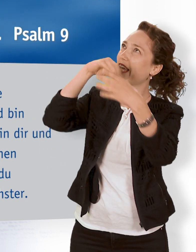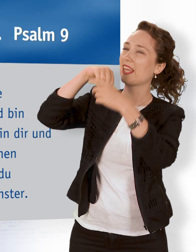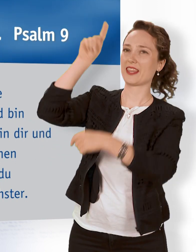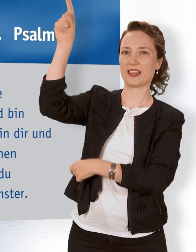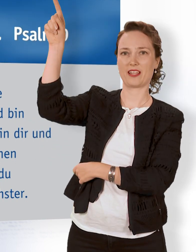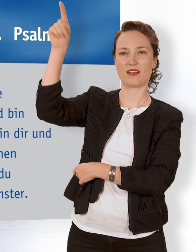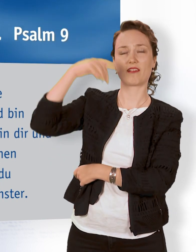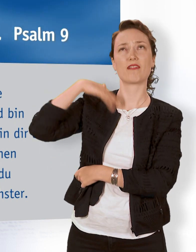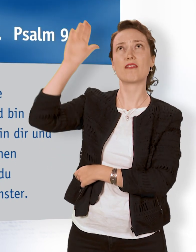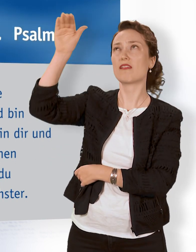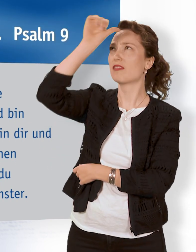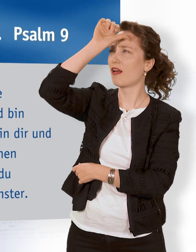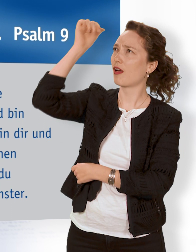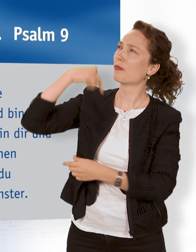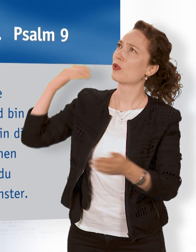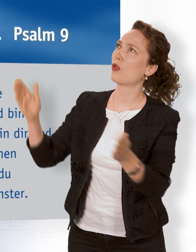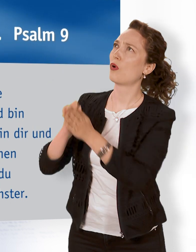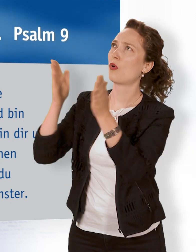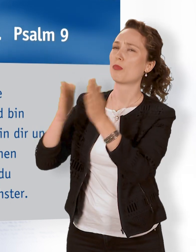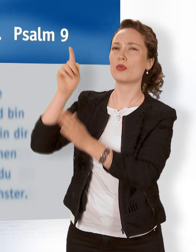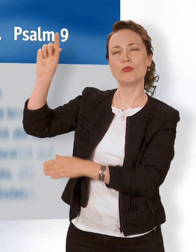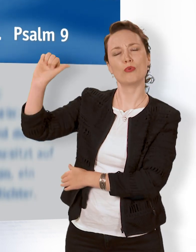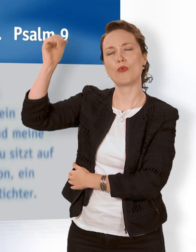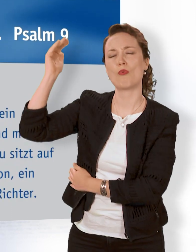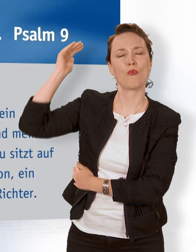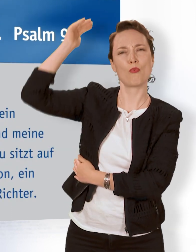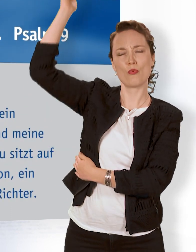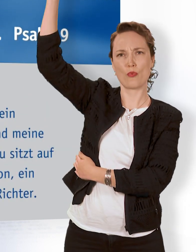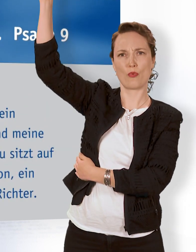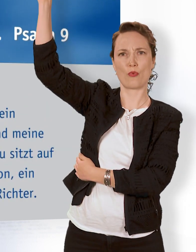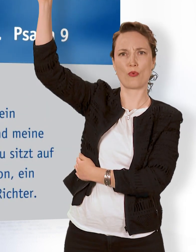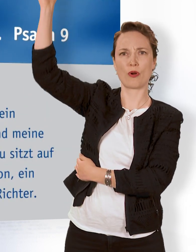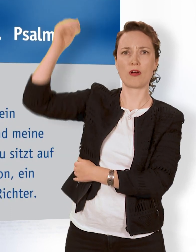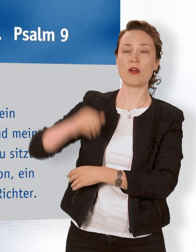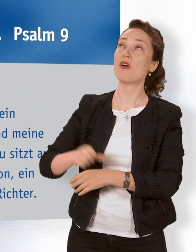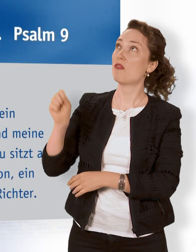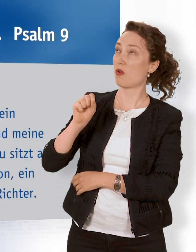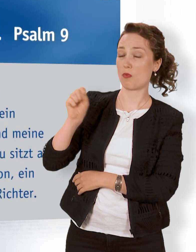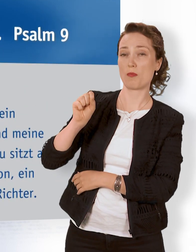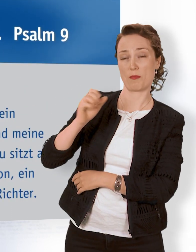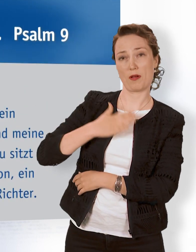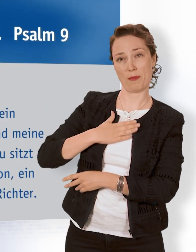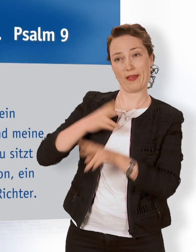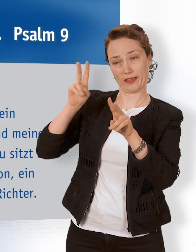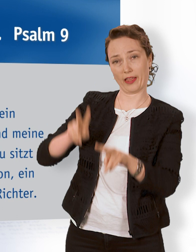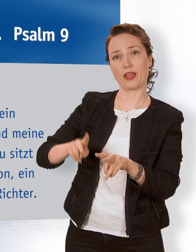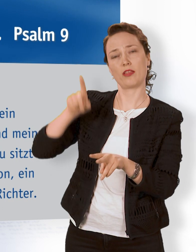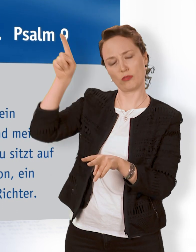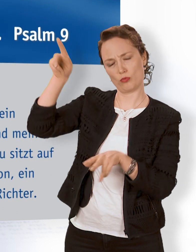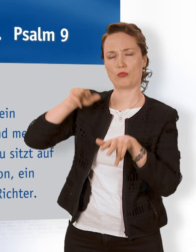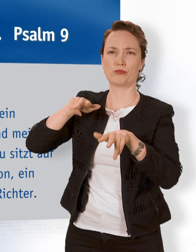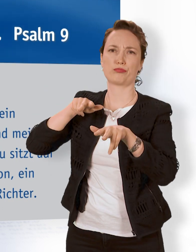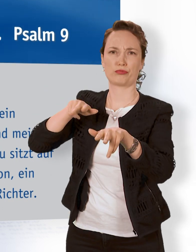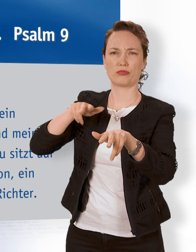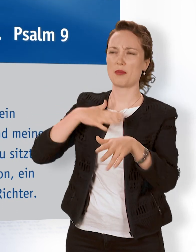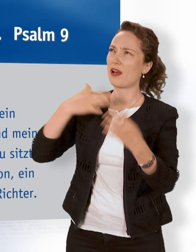lobe deinen Namen, du Allerhöchster. Denn du führst mein Recht und meine Sache.